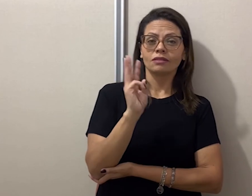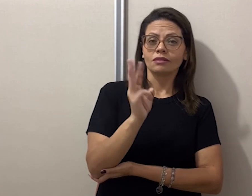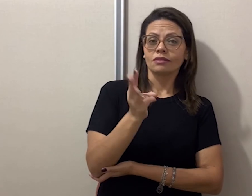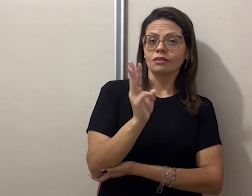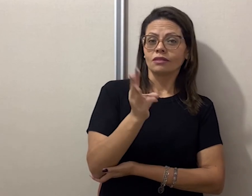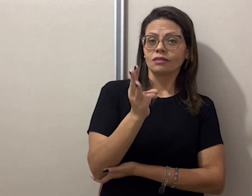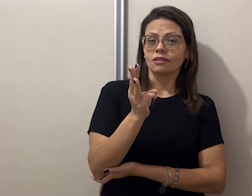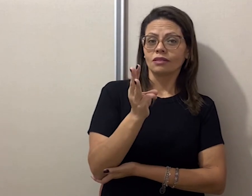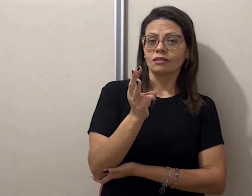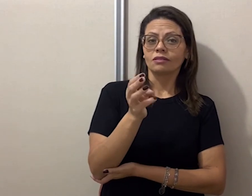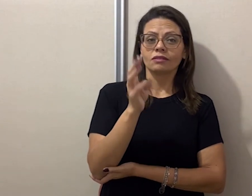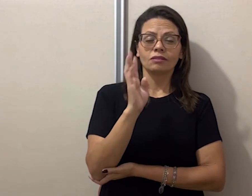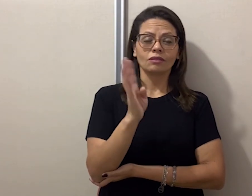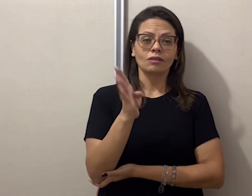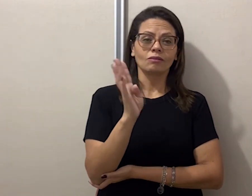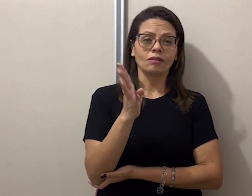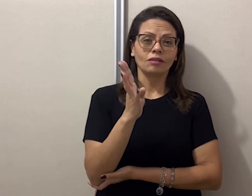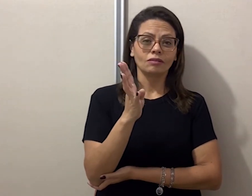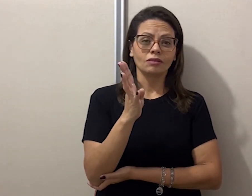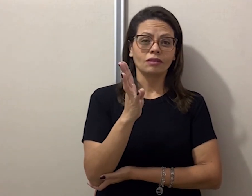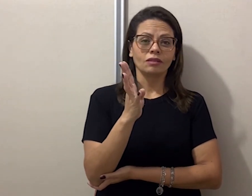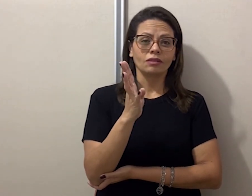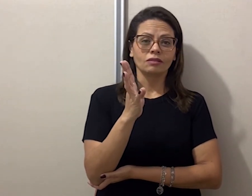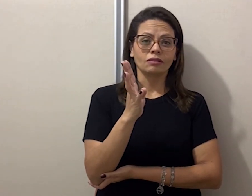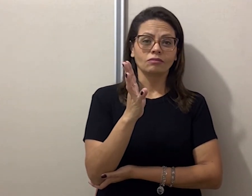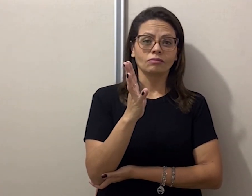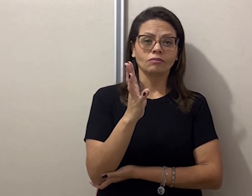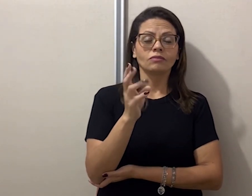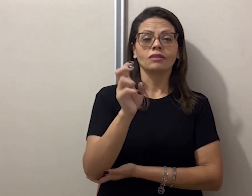2 reais, 3 reais, 4 reais,